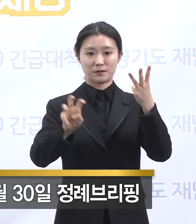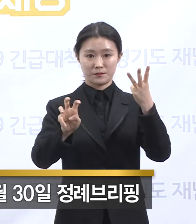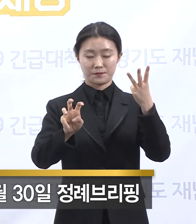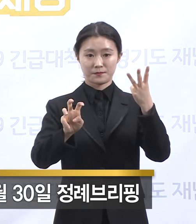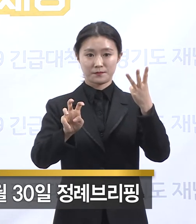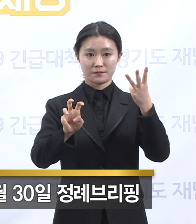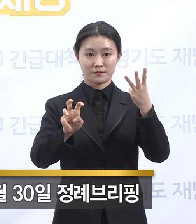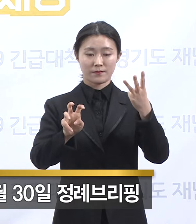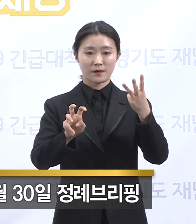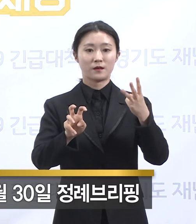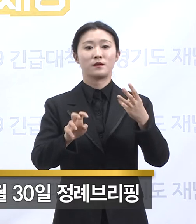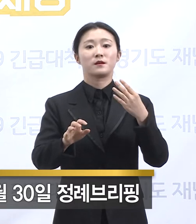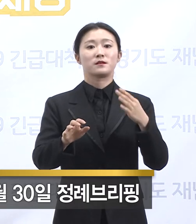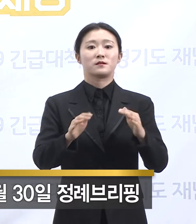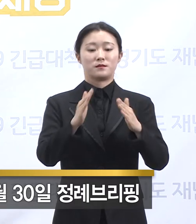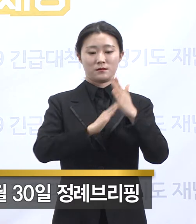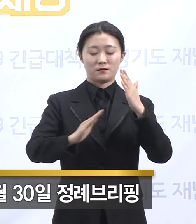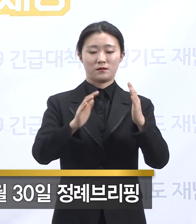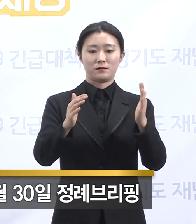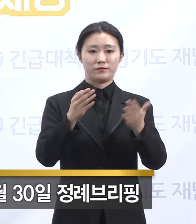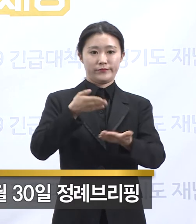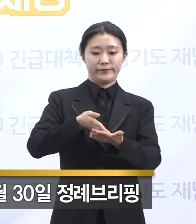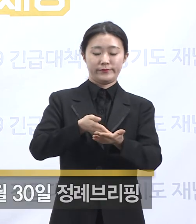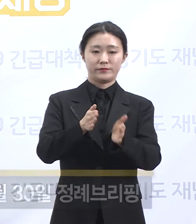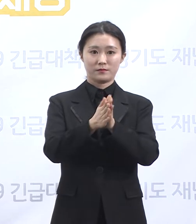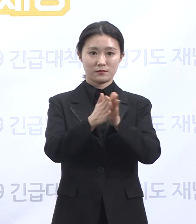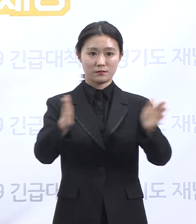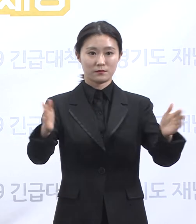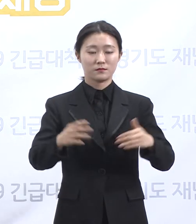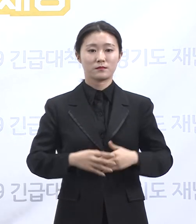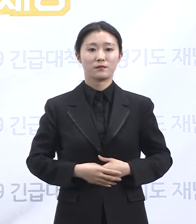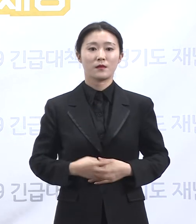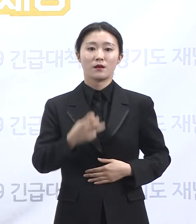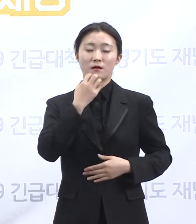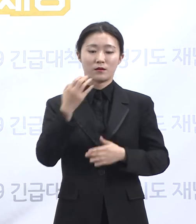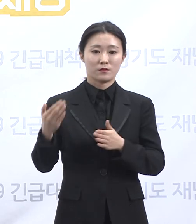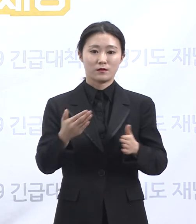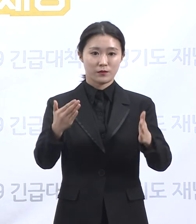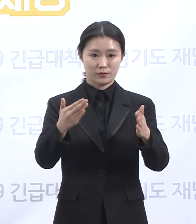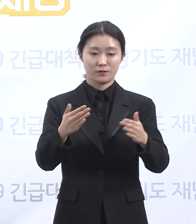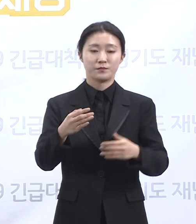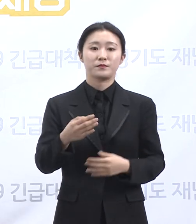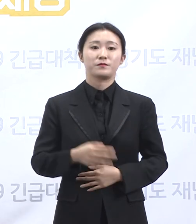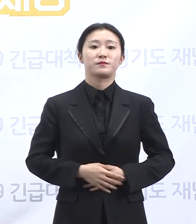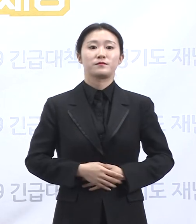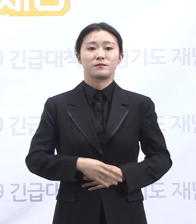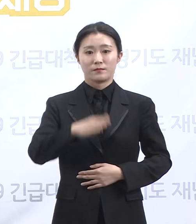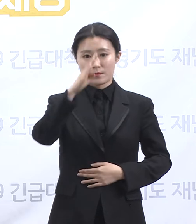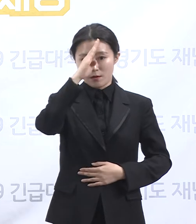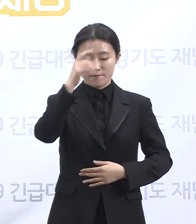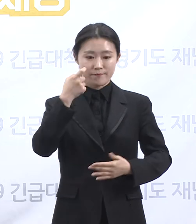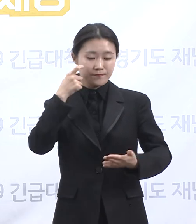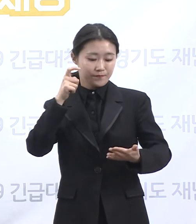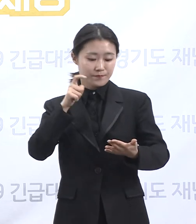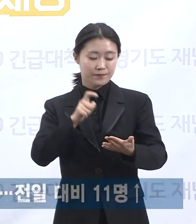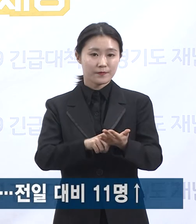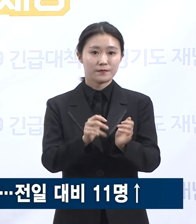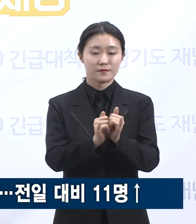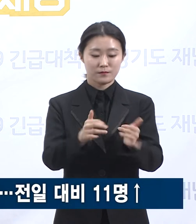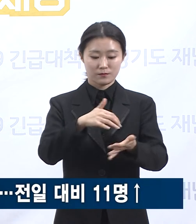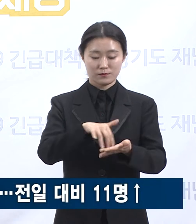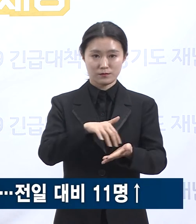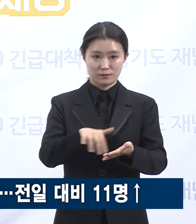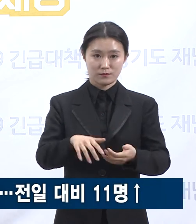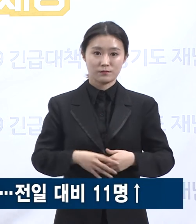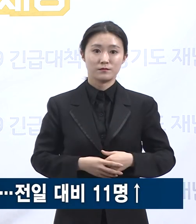관련 정례 브리핑을 시작하겠습니다. 경기도 확진자 발생 현황입니다. 질병관리본부의 발표에 따르면